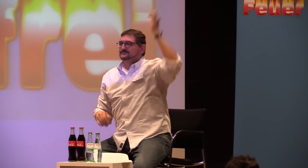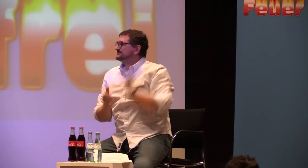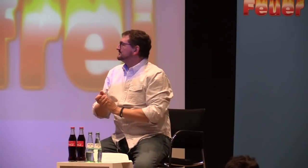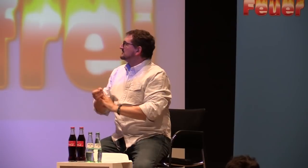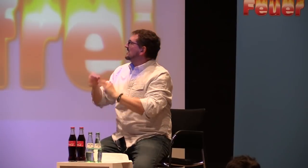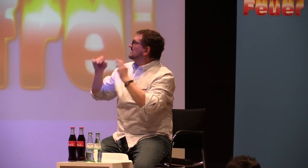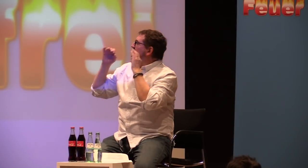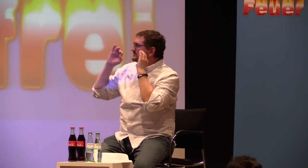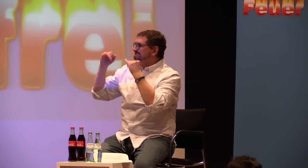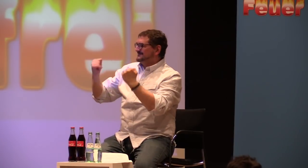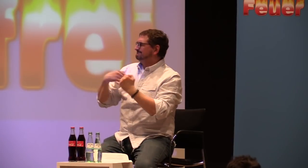Wunderbar, vielen Dank.